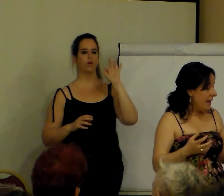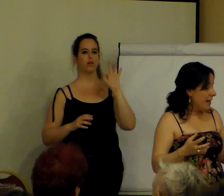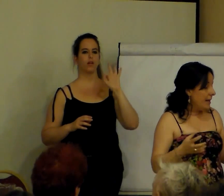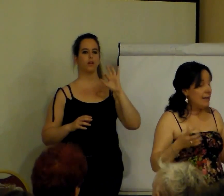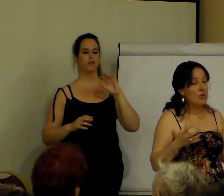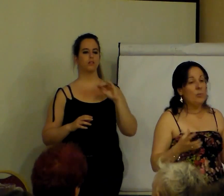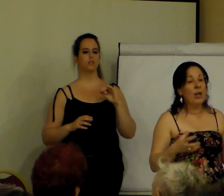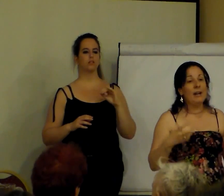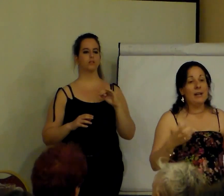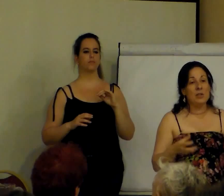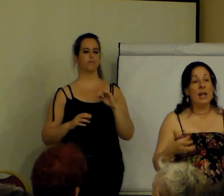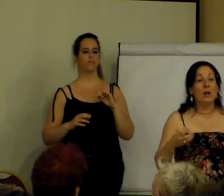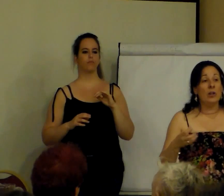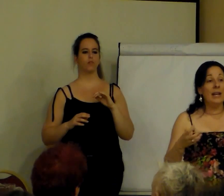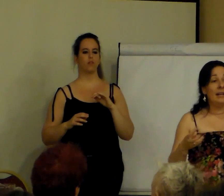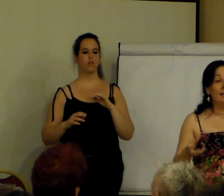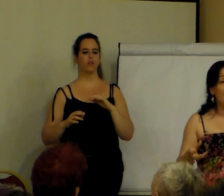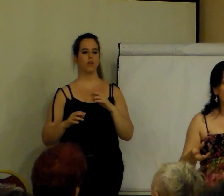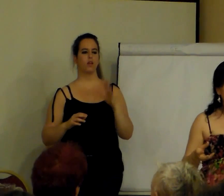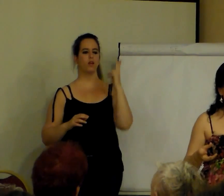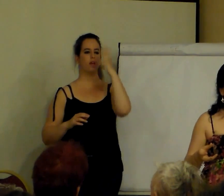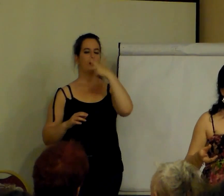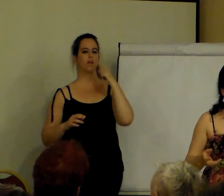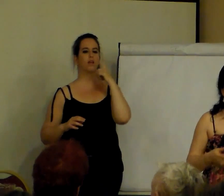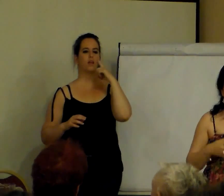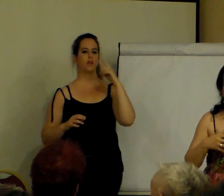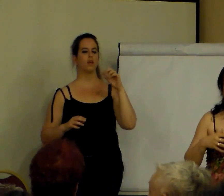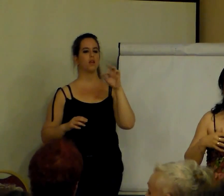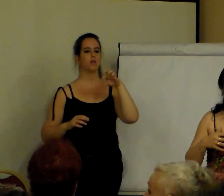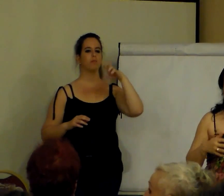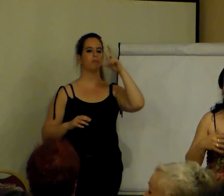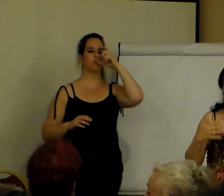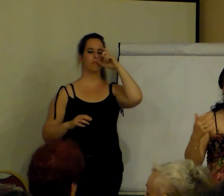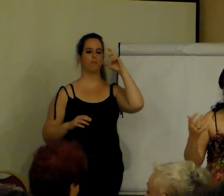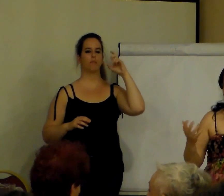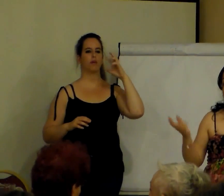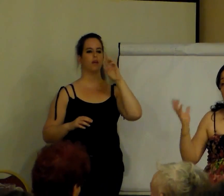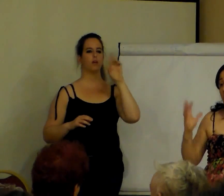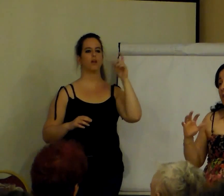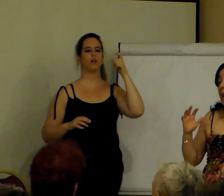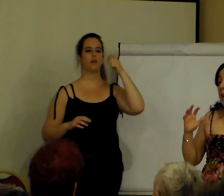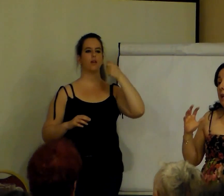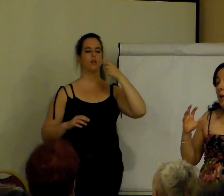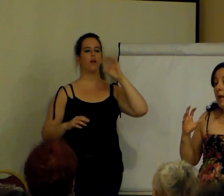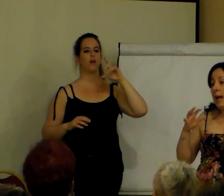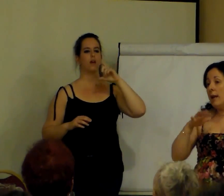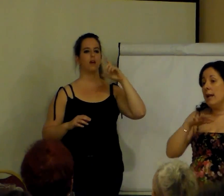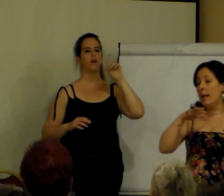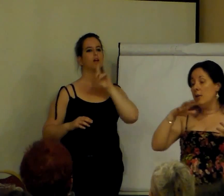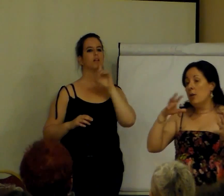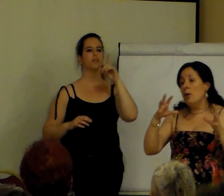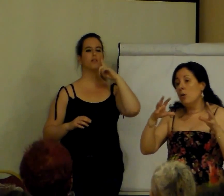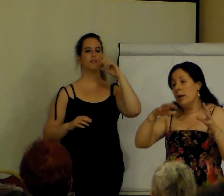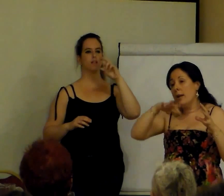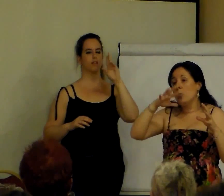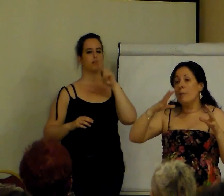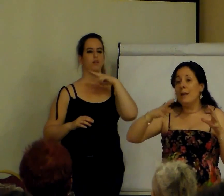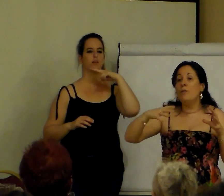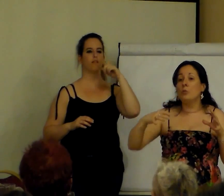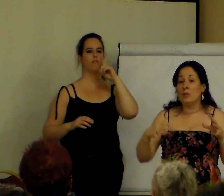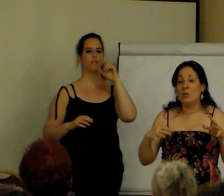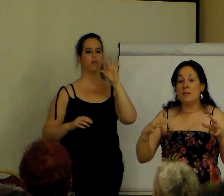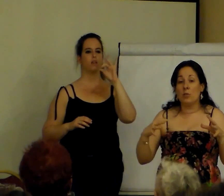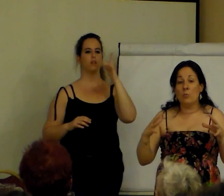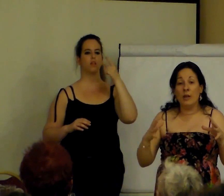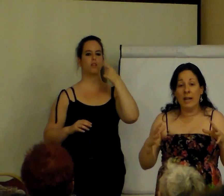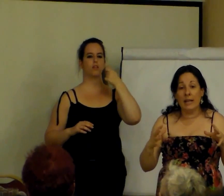es de las hormonas relacionadas con el estrés. Eso hace que por ahí a la noche no haya las